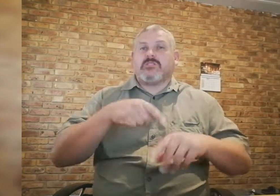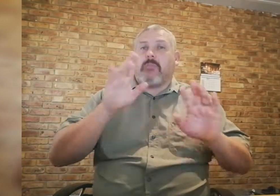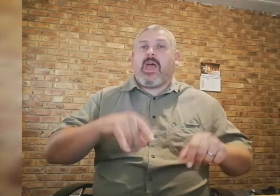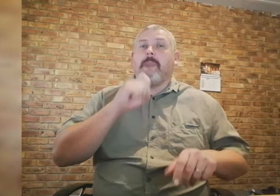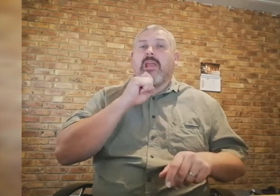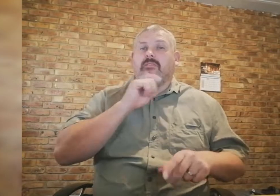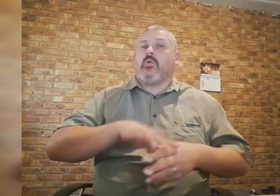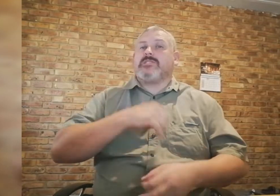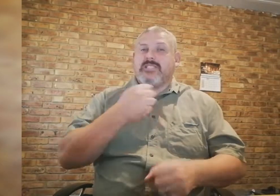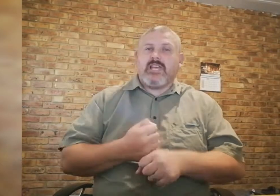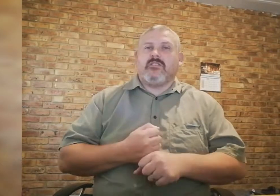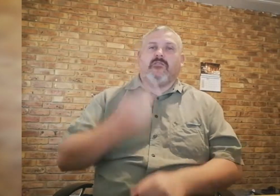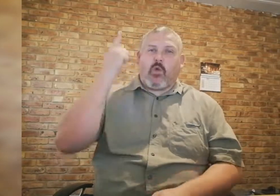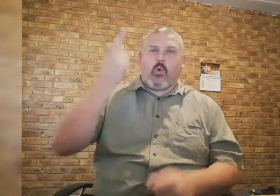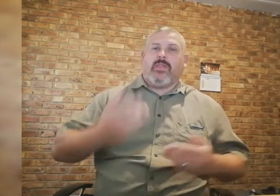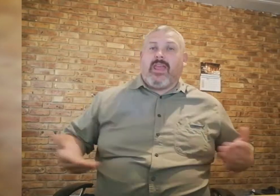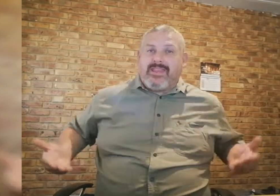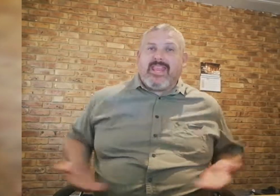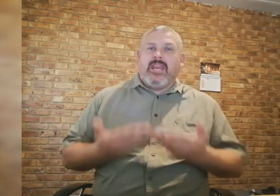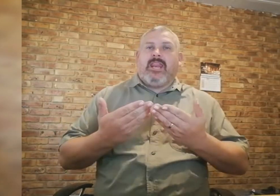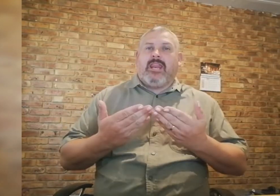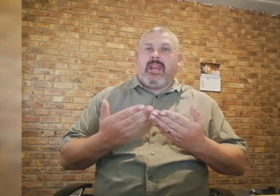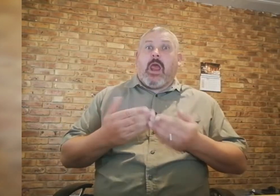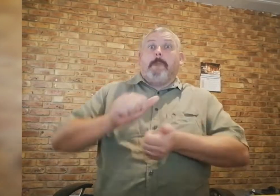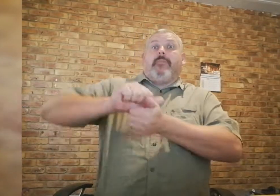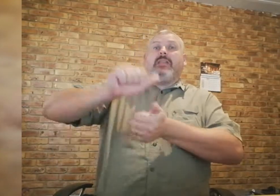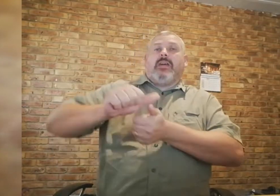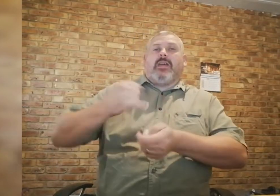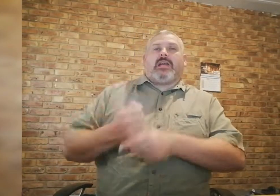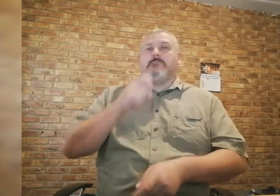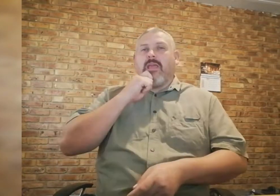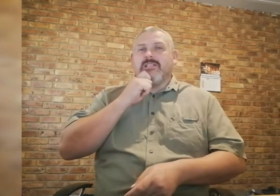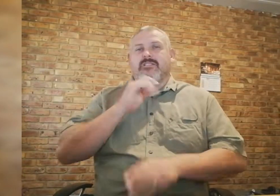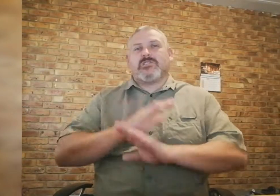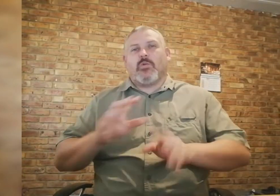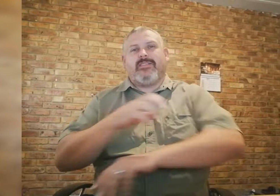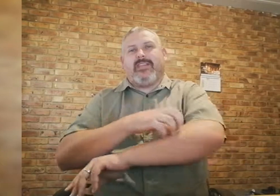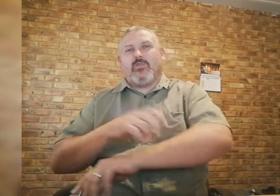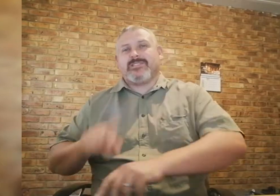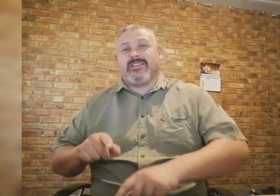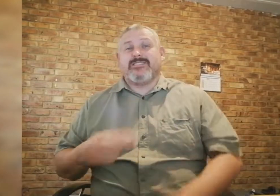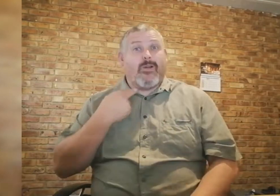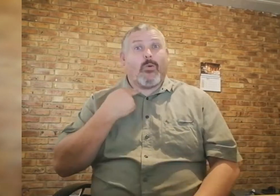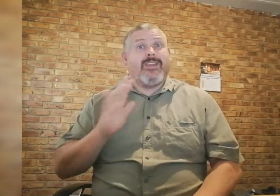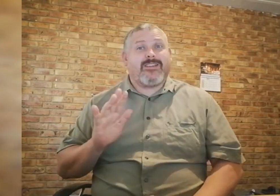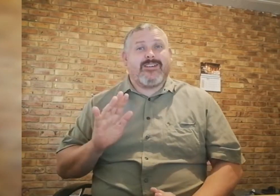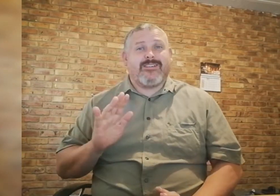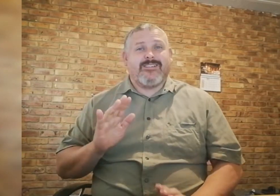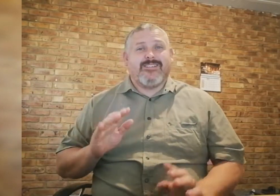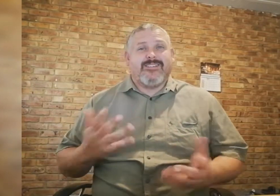Das ist Bayer Mensch, was noch stets Gott dient. Bitte als Mensch, was so eine Tattoos ist. Auch lecker.